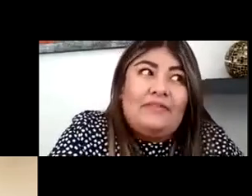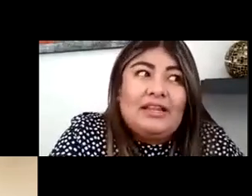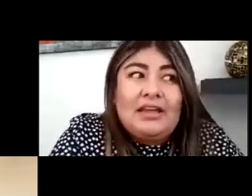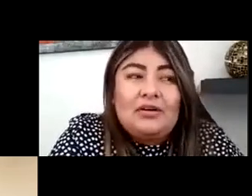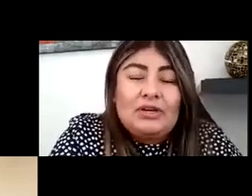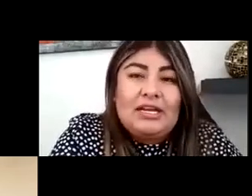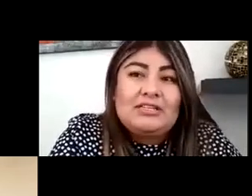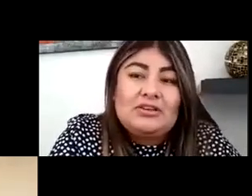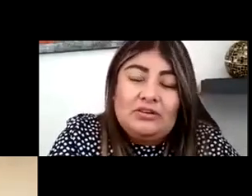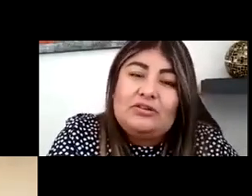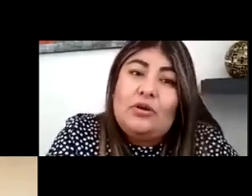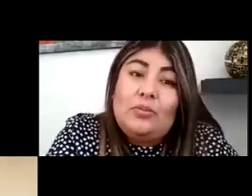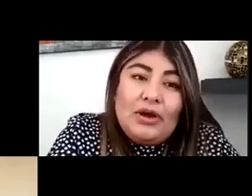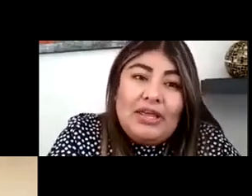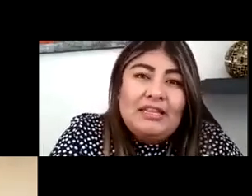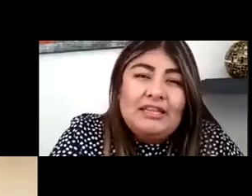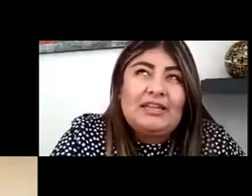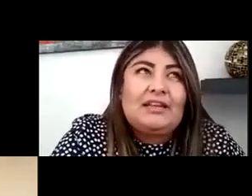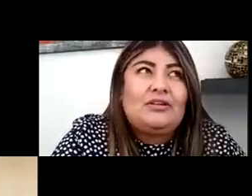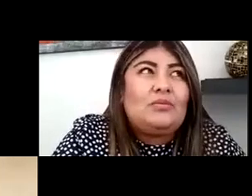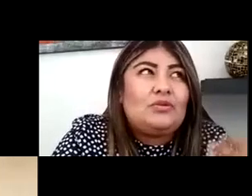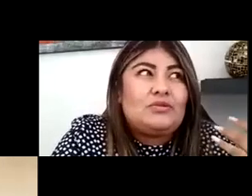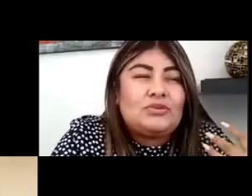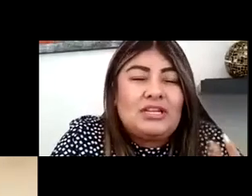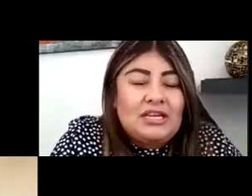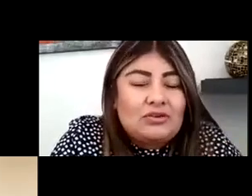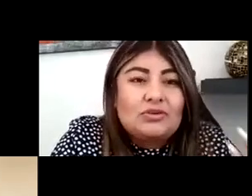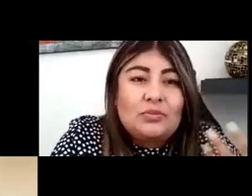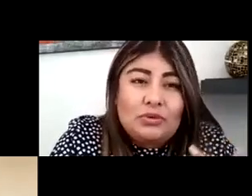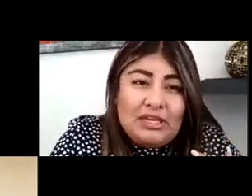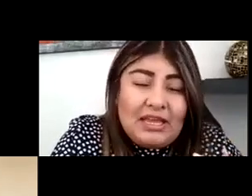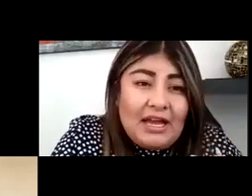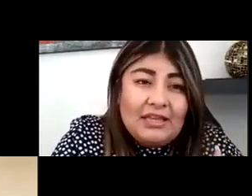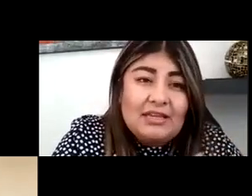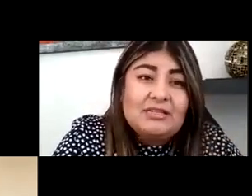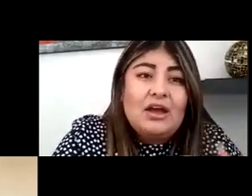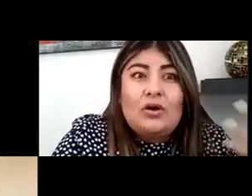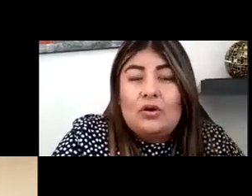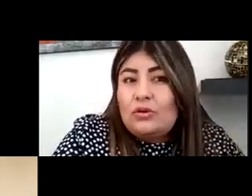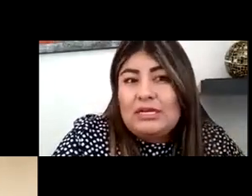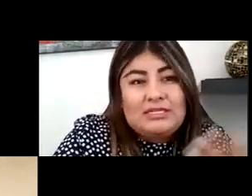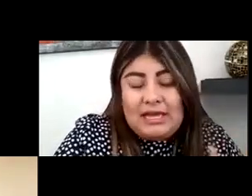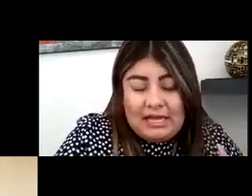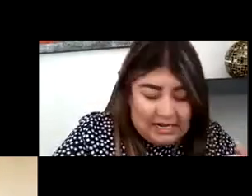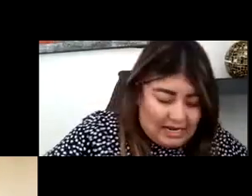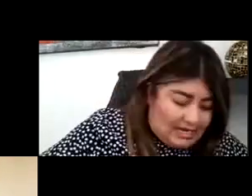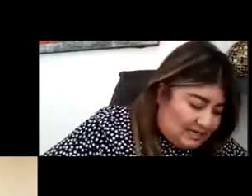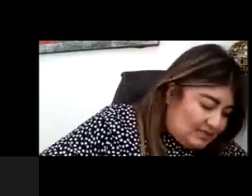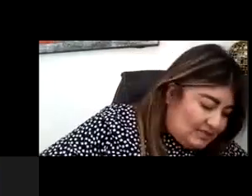de comunicación no pueden tener como los mismos derechos, oportunidades o hasta necesidades